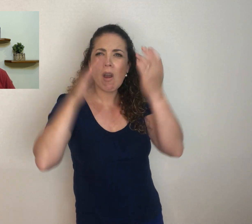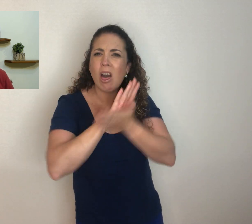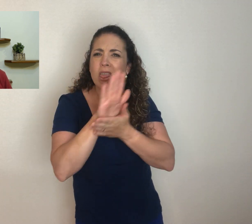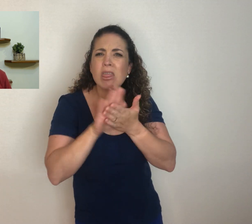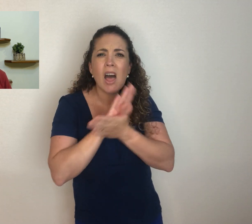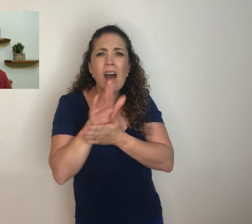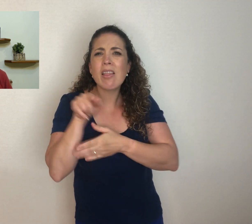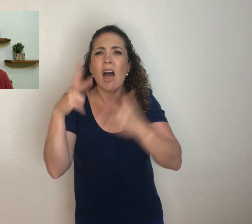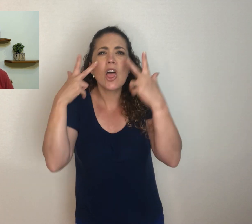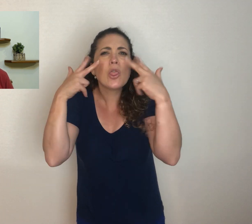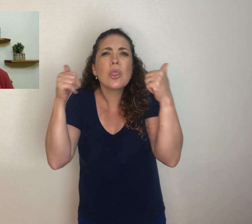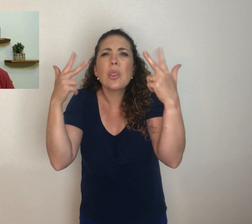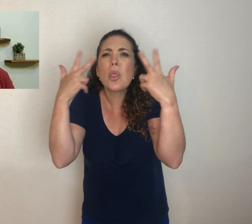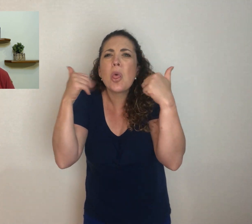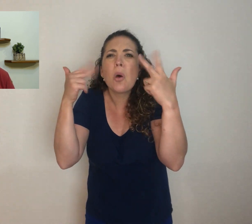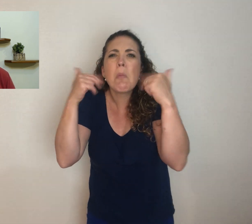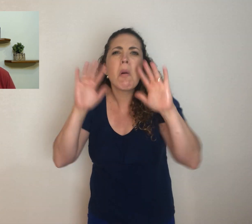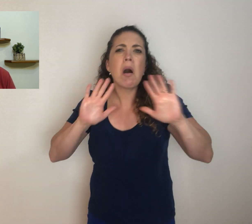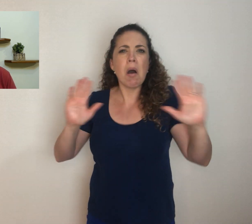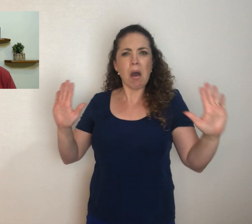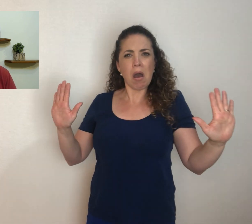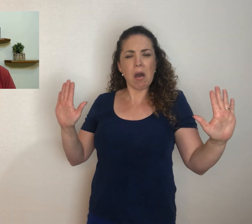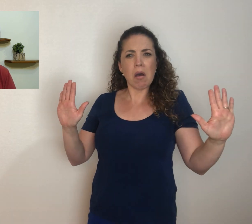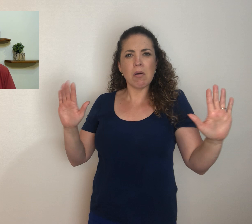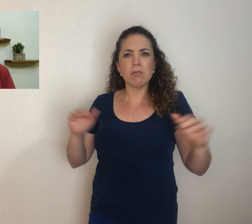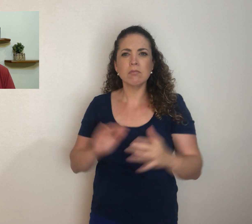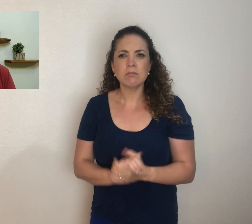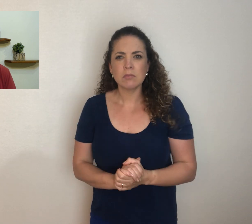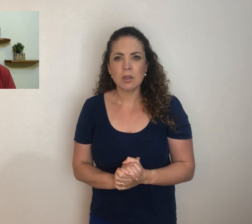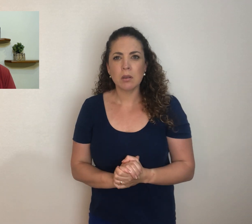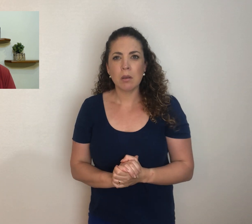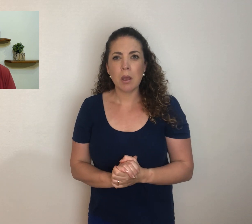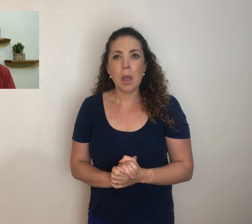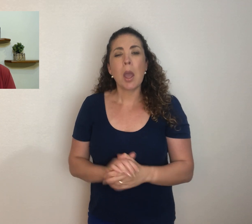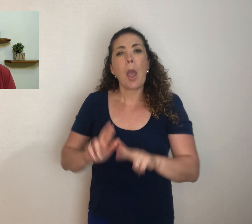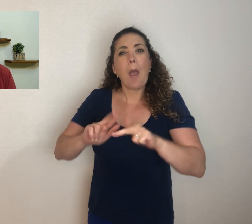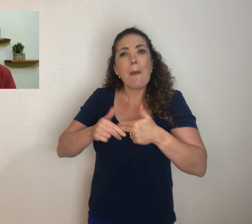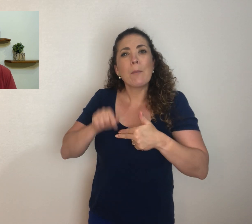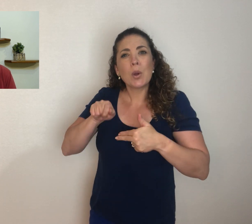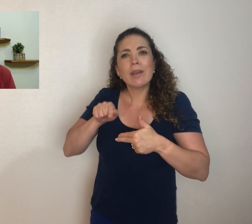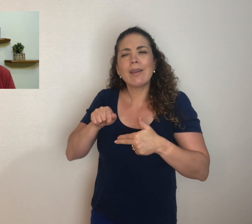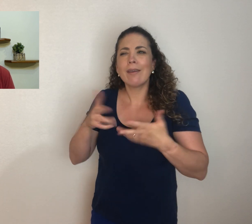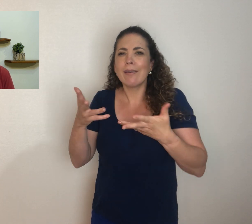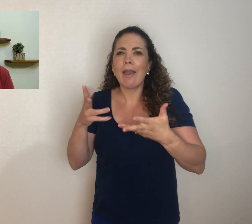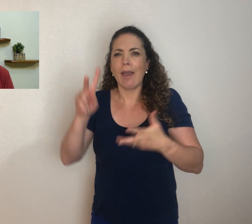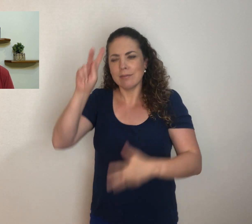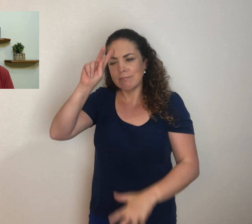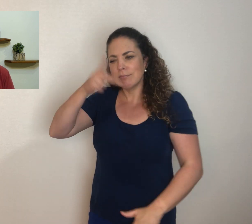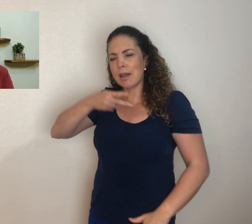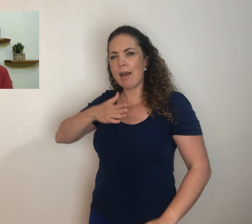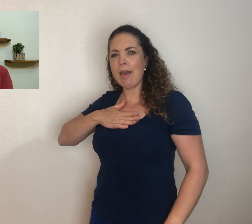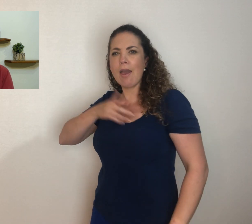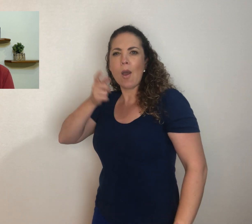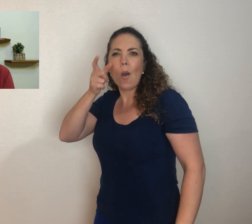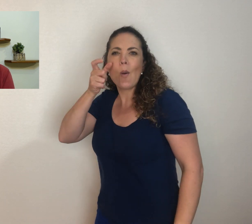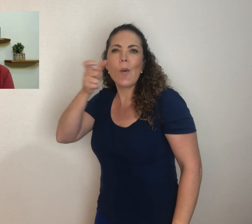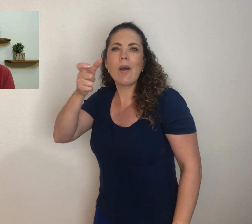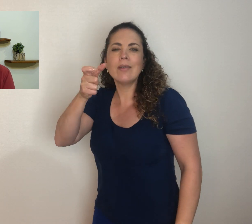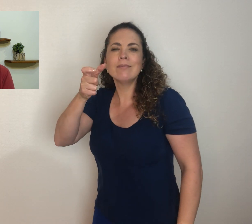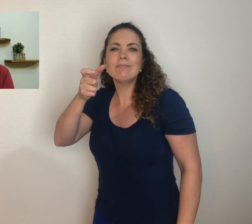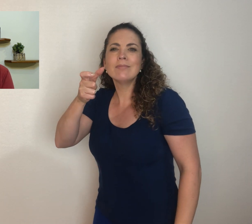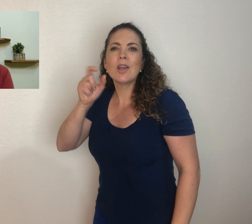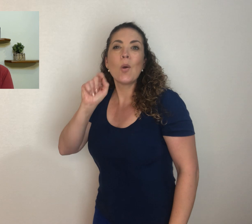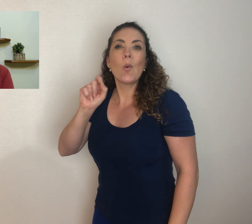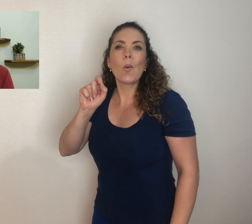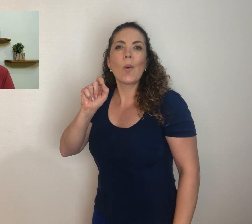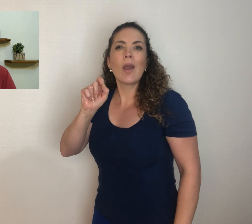também geralmente vai se tornando cada vez mais um solitário por opção. E a Escritura diz que